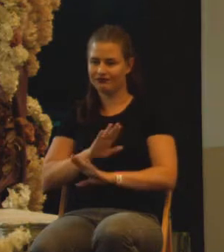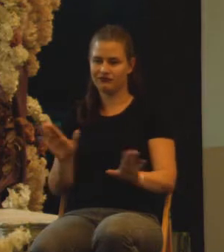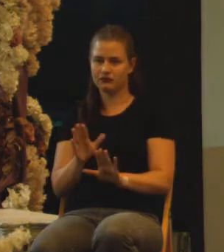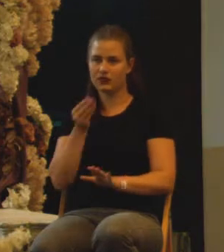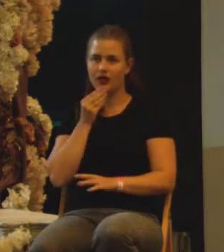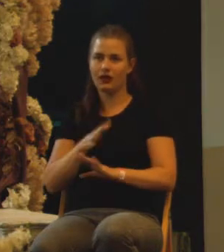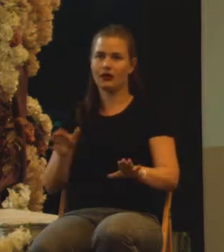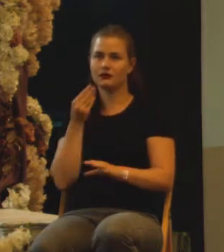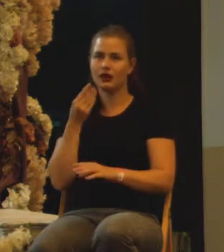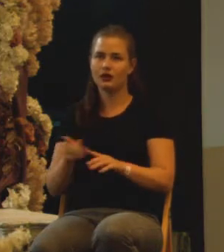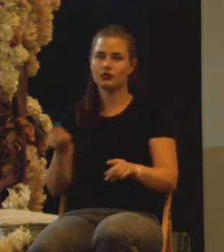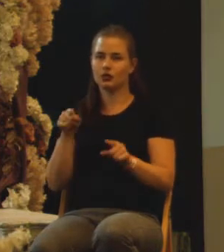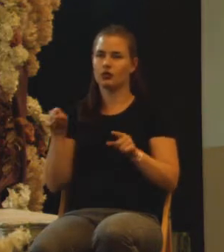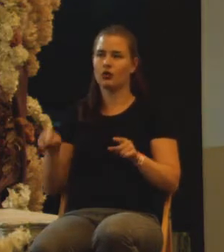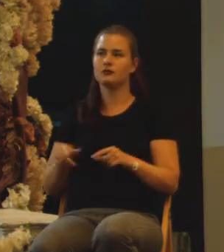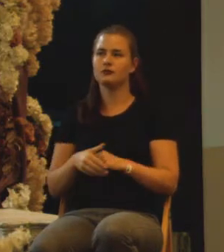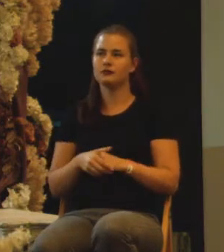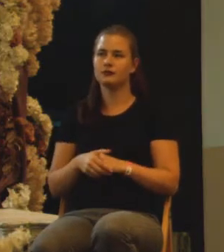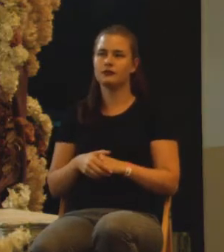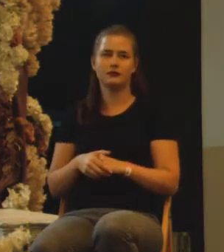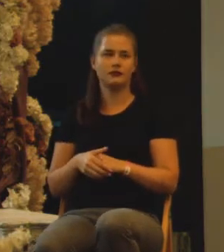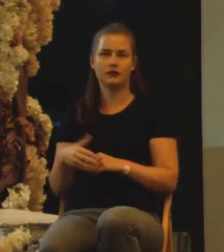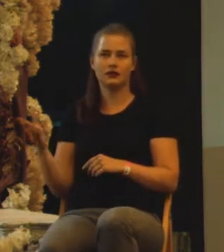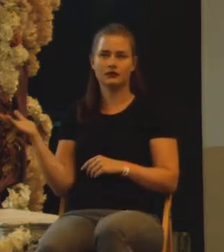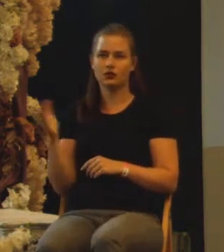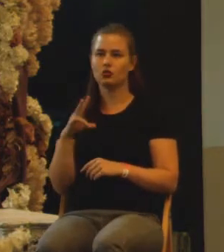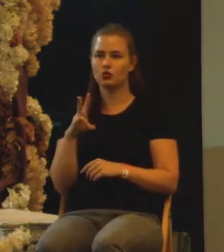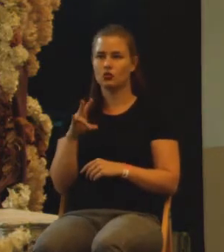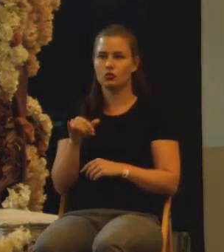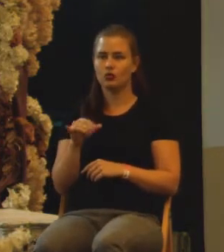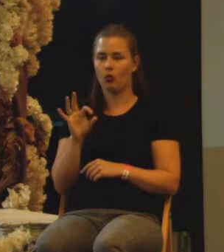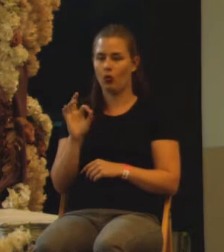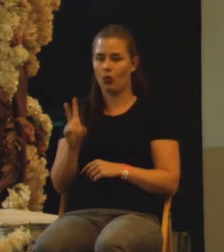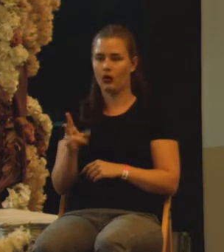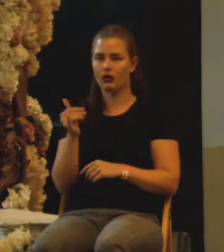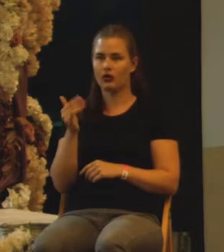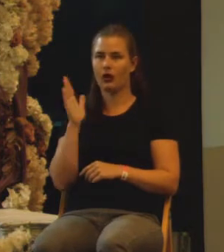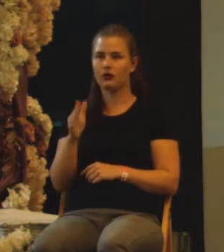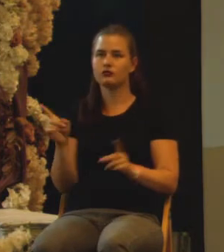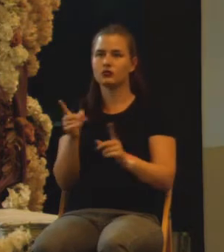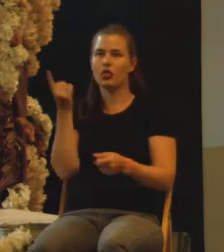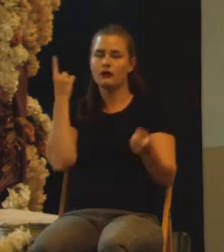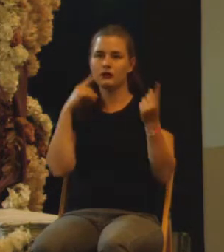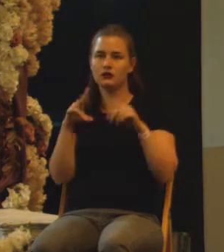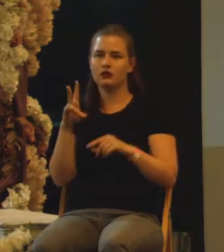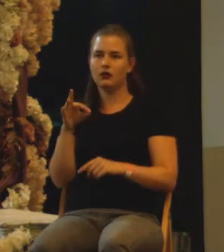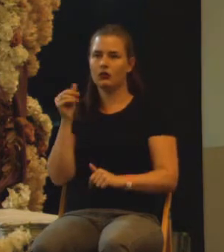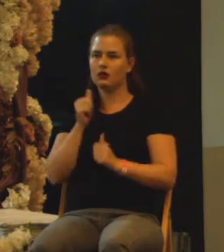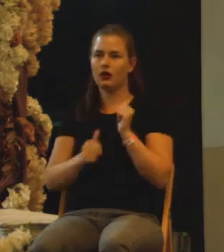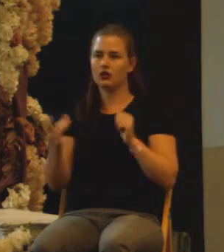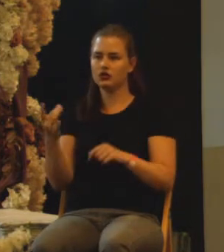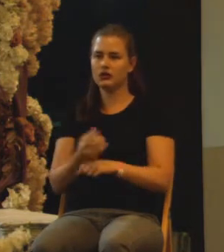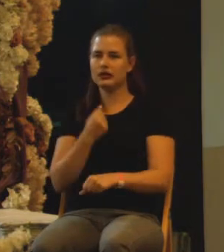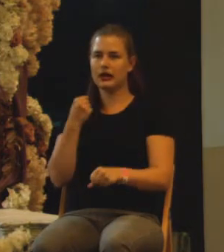ест это, не ест то, не ест то, не ест то. И официант такой: ну, окей, сейчас будем что-то выдумывать. Но мы каждый раз